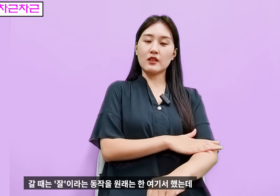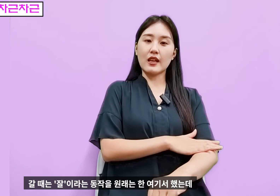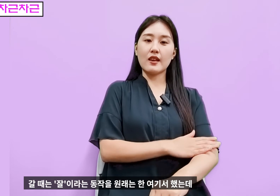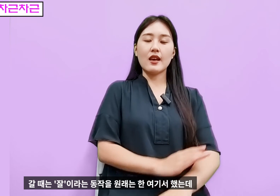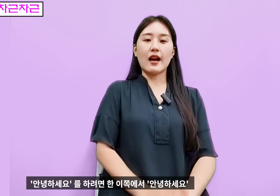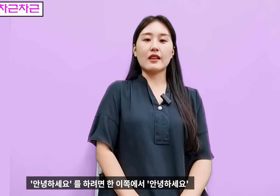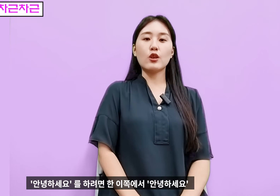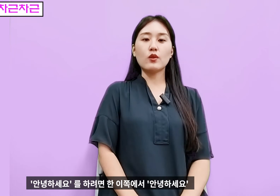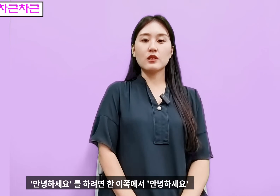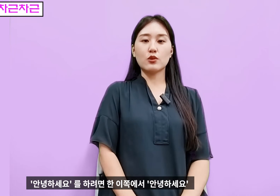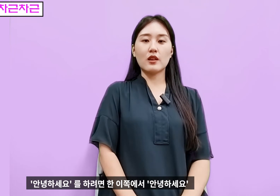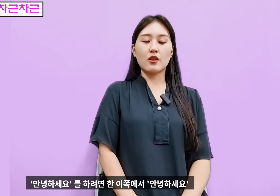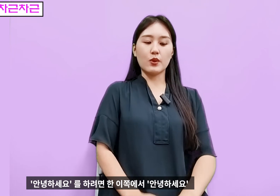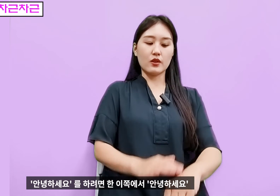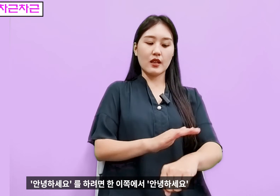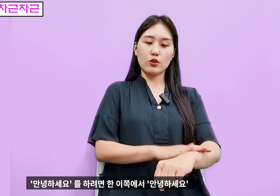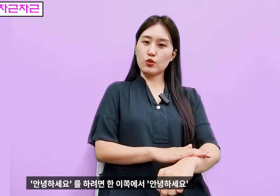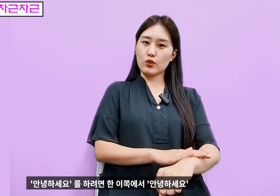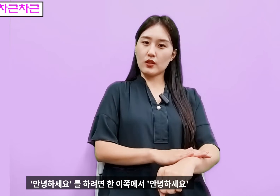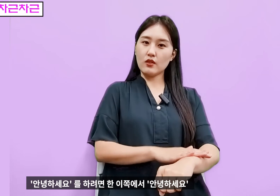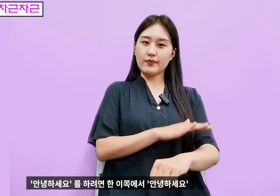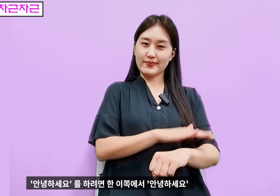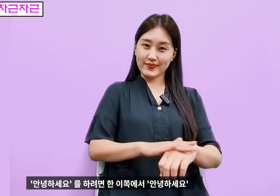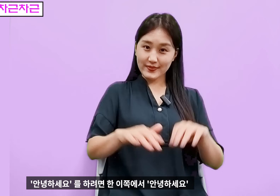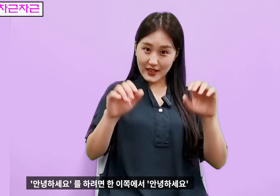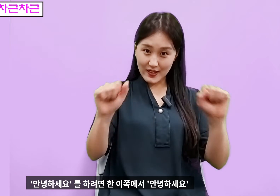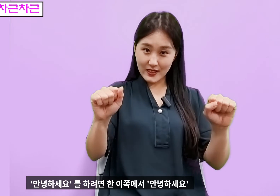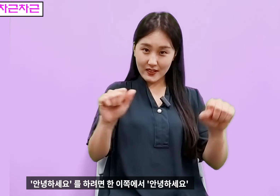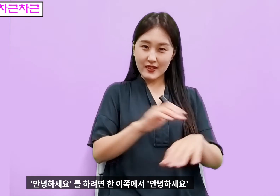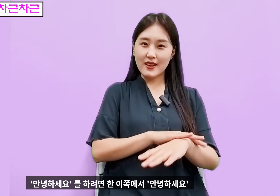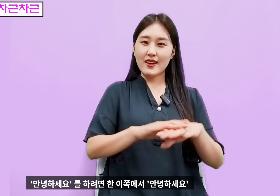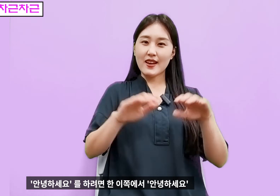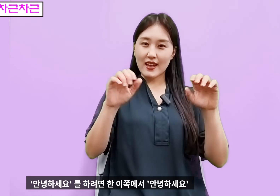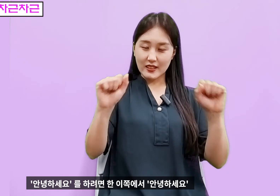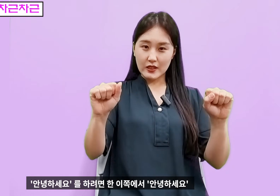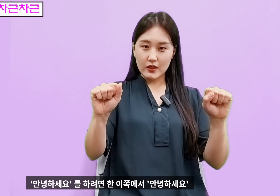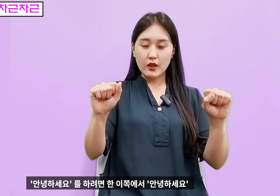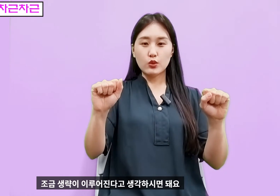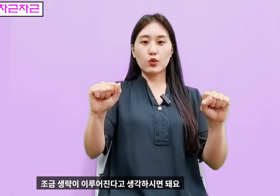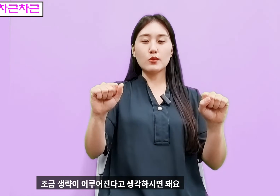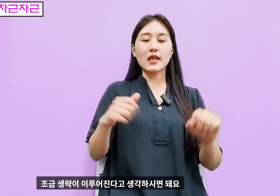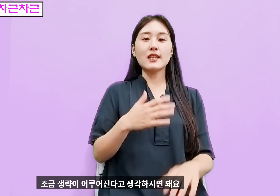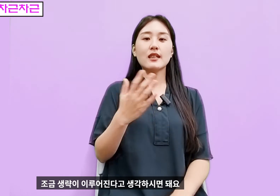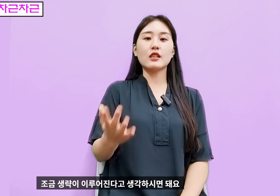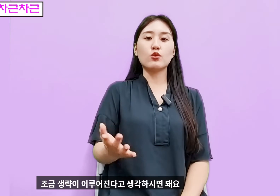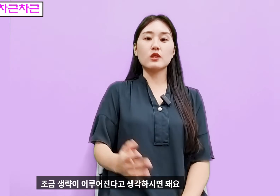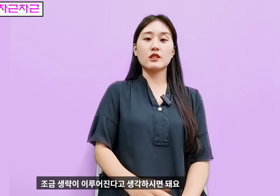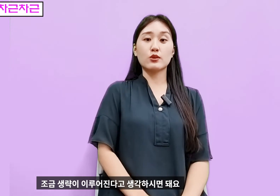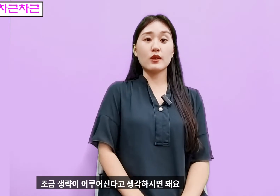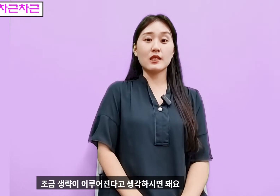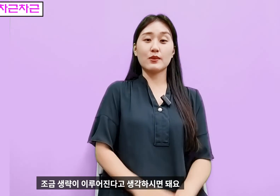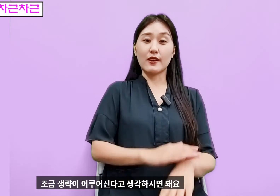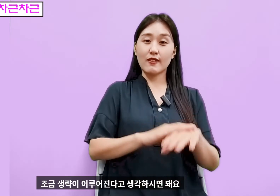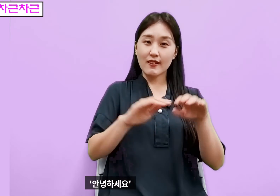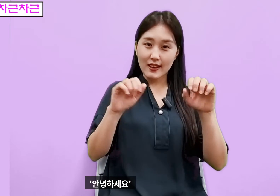했는데 안녕하세요를 하려면 한 이쪽에서 안녕하세요, 안녕하세요. 조금 생략이 이루어진다고 생각하시면 돼요.